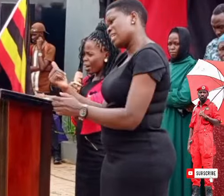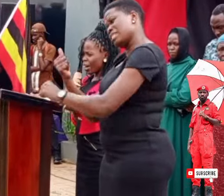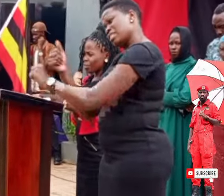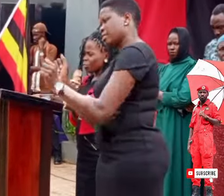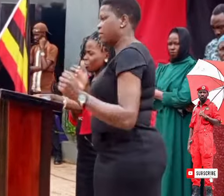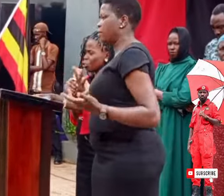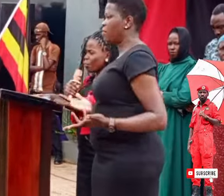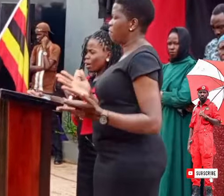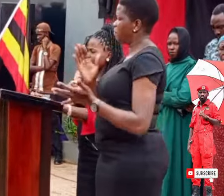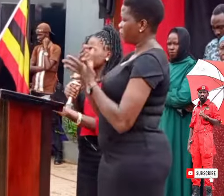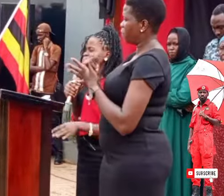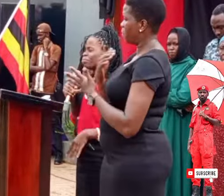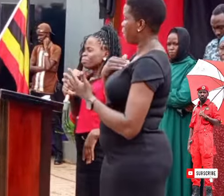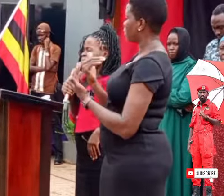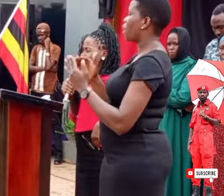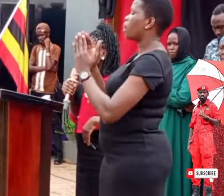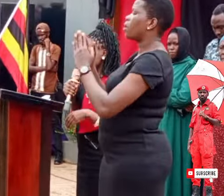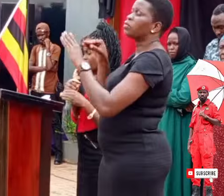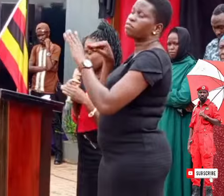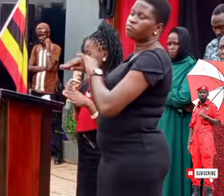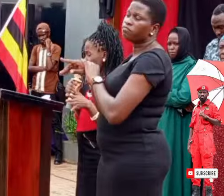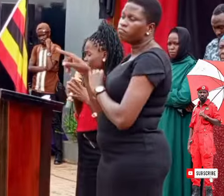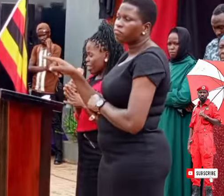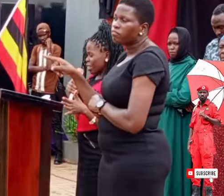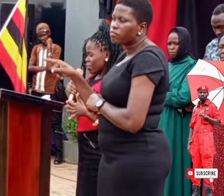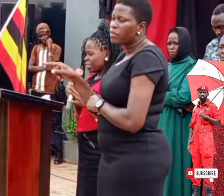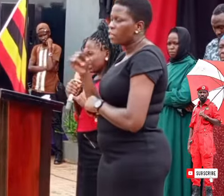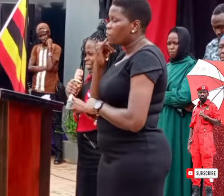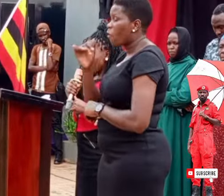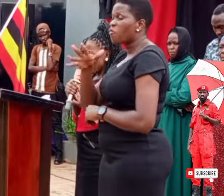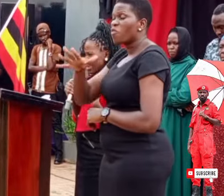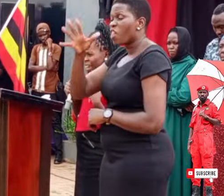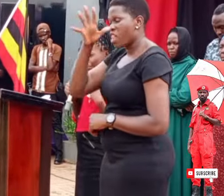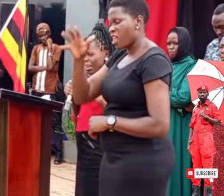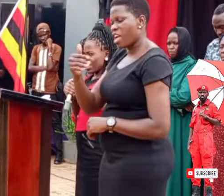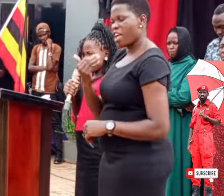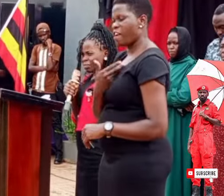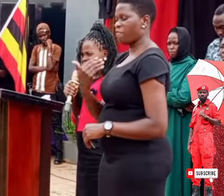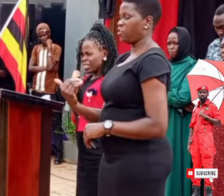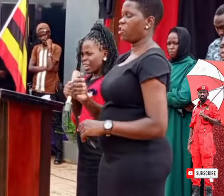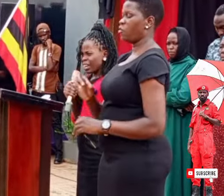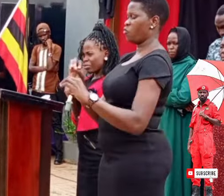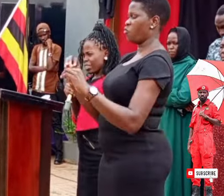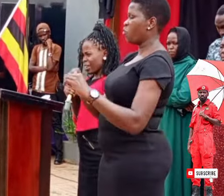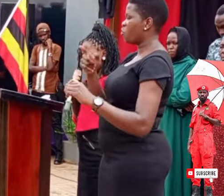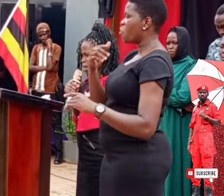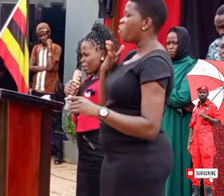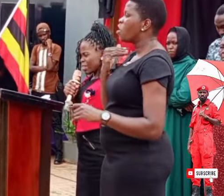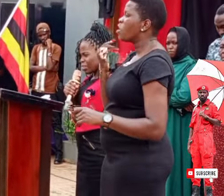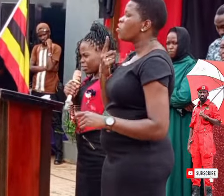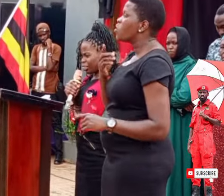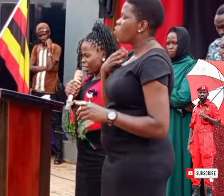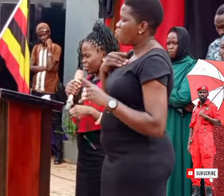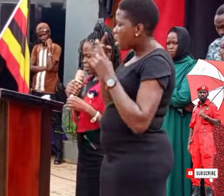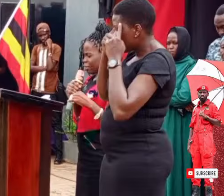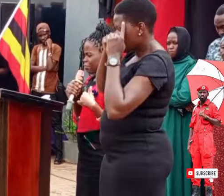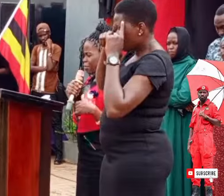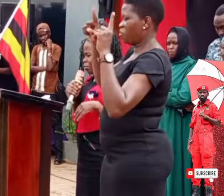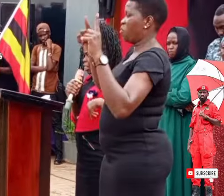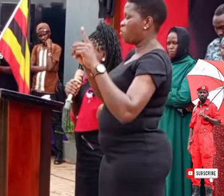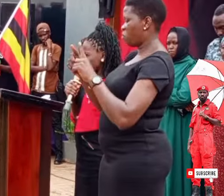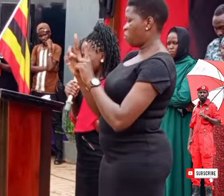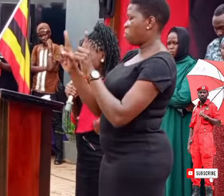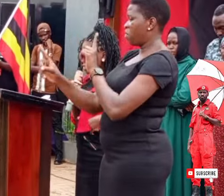zemandibonyabonyeza naye nemutabonyabonye mwana wange ali mu nyumba ne bamwamba nimba siina mwana mbadde simanyi njagala kuyeekera